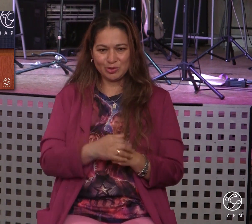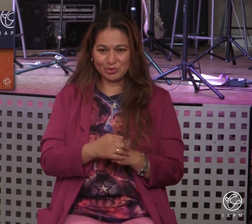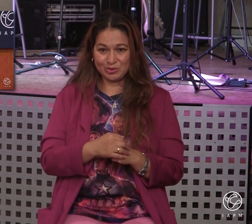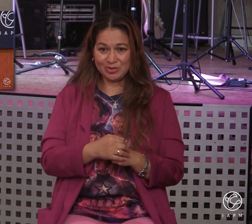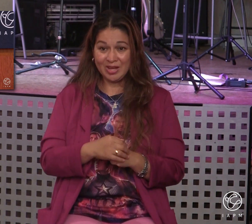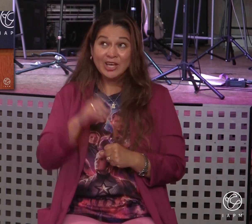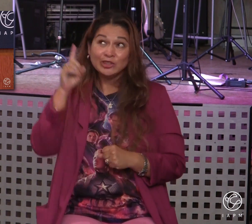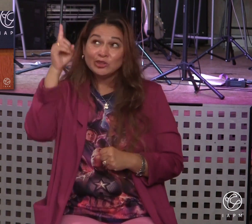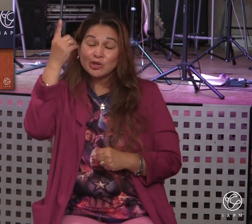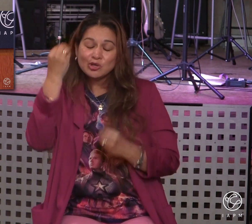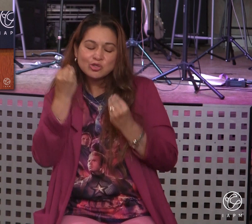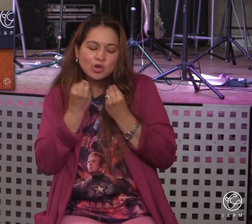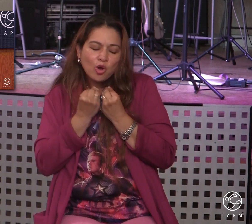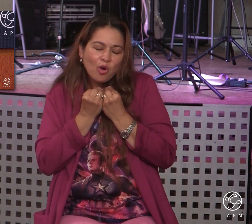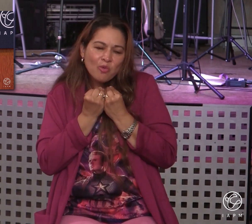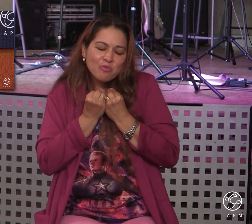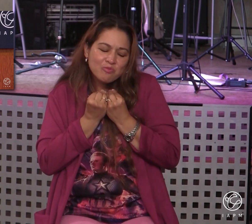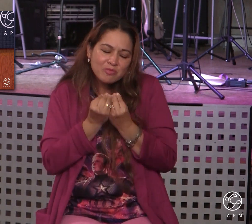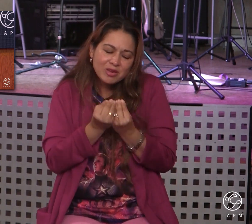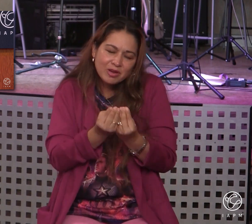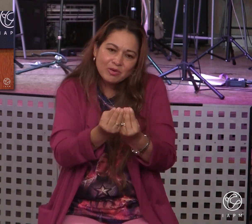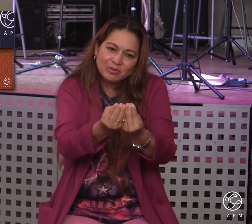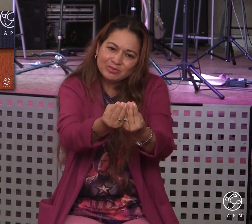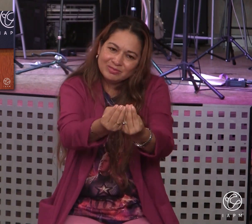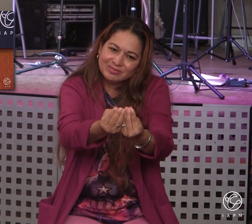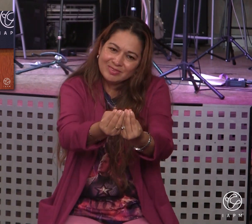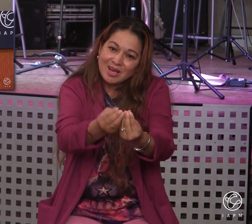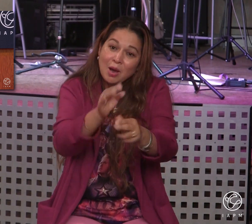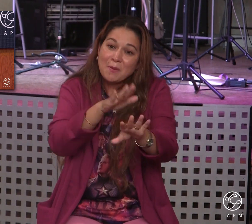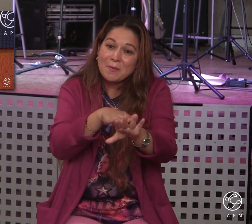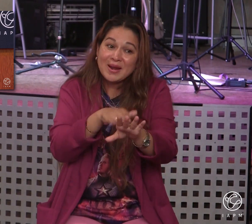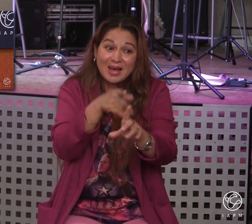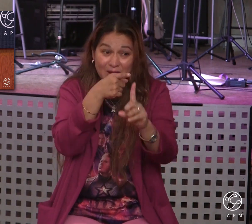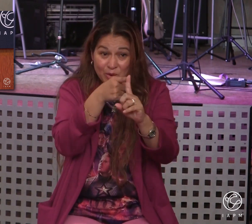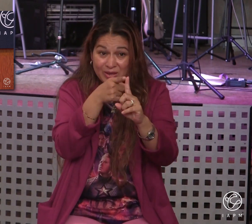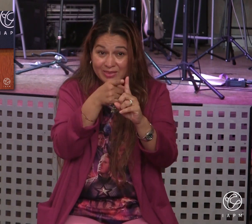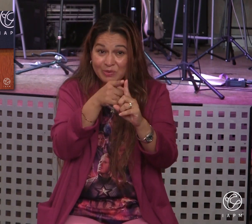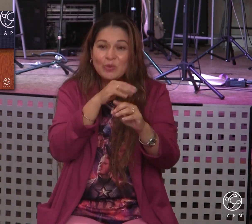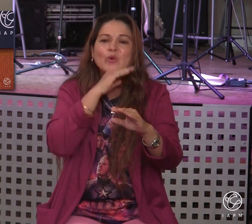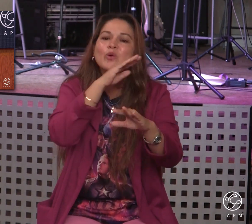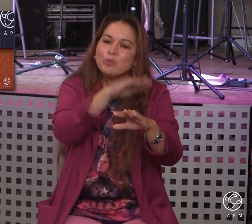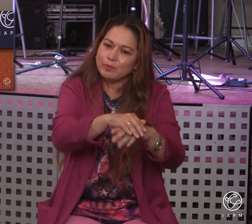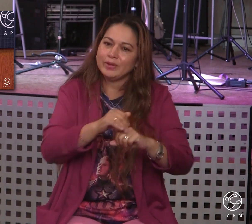ir. ¿Y sabes por qué tengo que ir allí? Porque le tengo que llevar a Él, no tanto por ir yo.